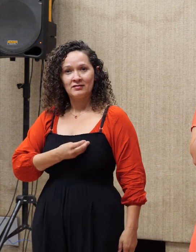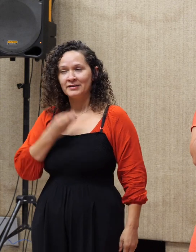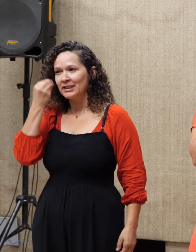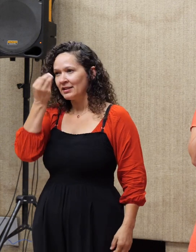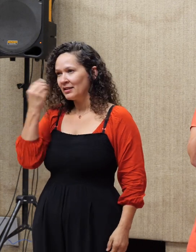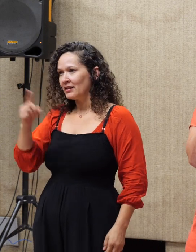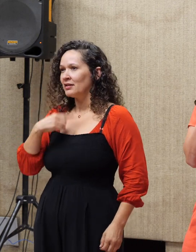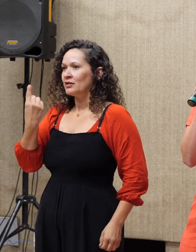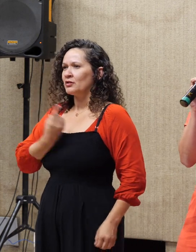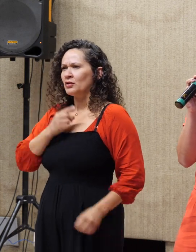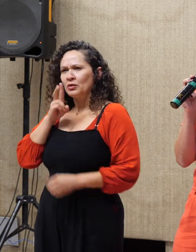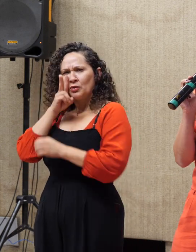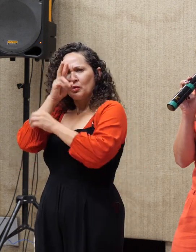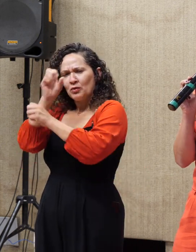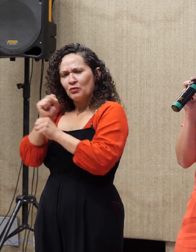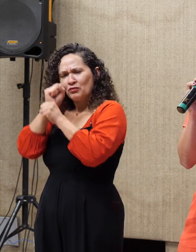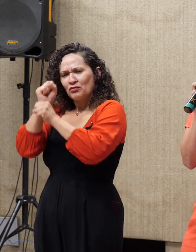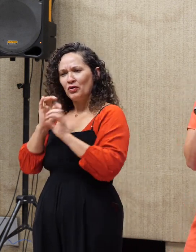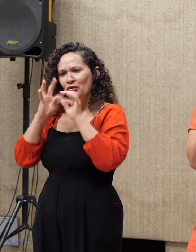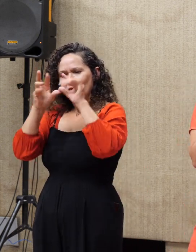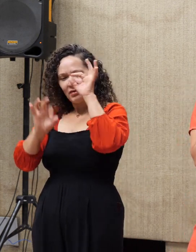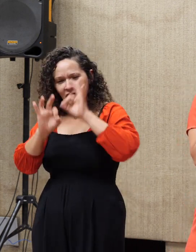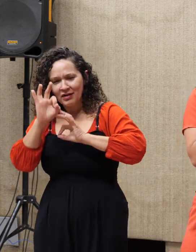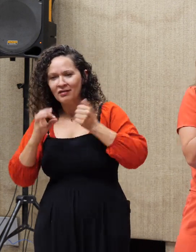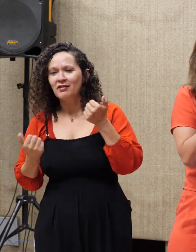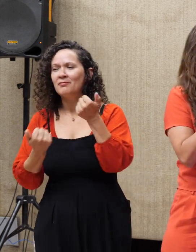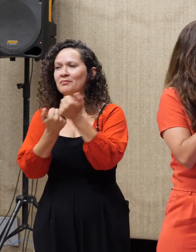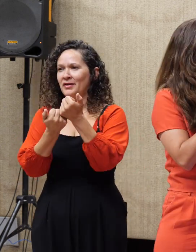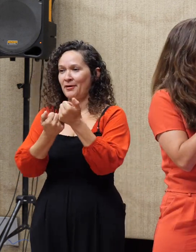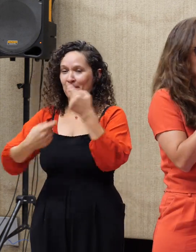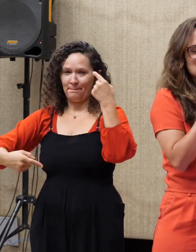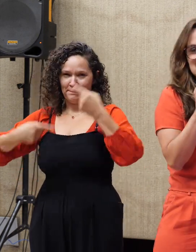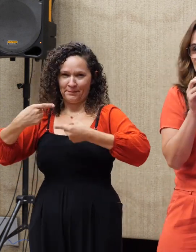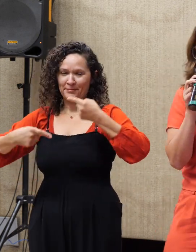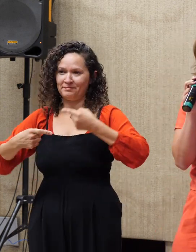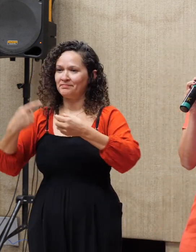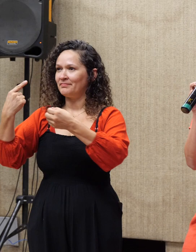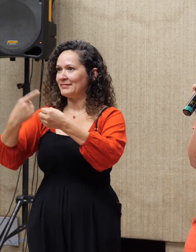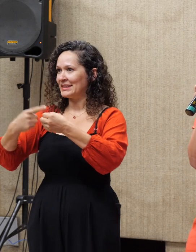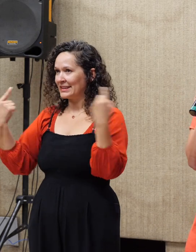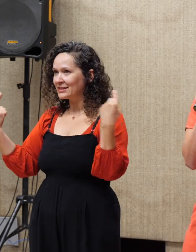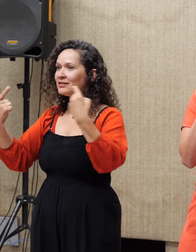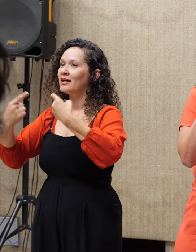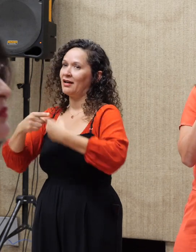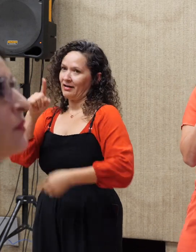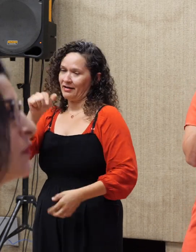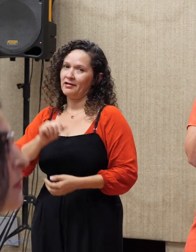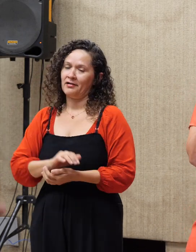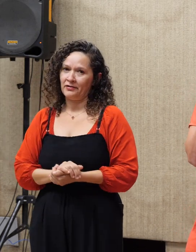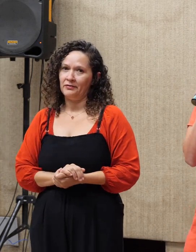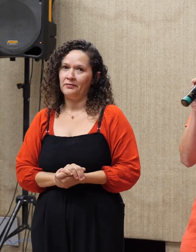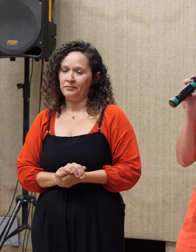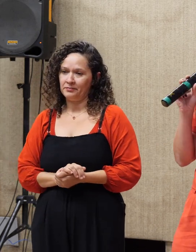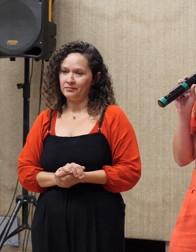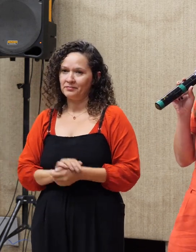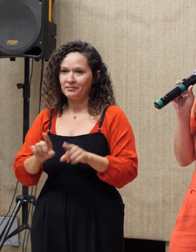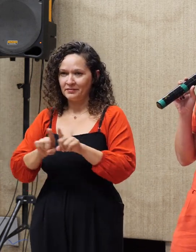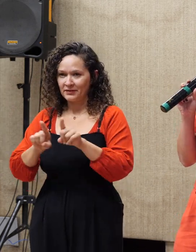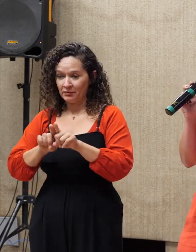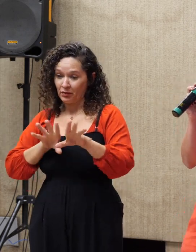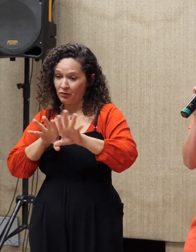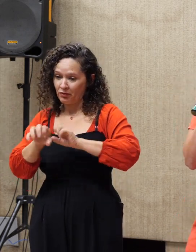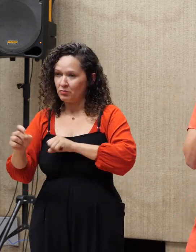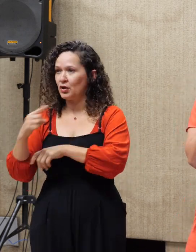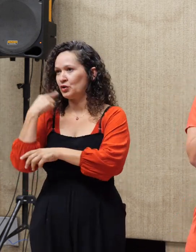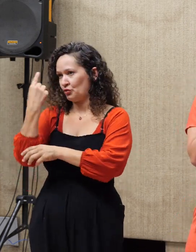né, intensamente todo esse processo político. Então, é uma cidade muito desafiadora. Para além disso, sou formada